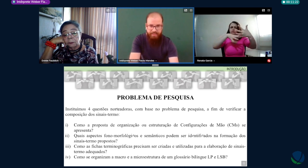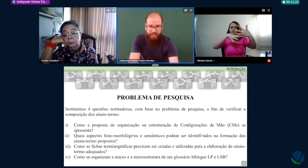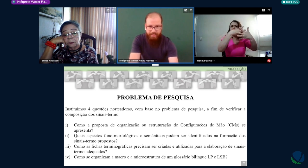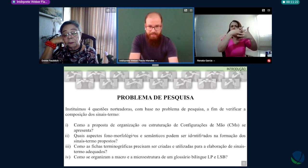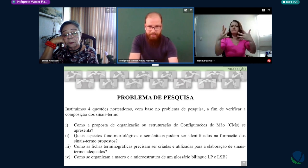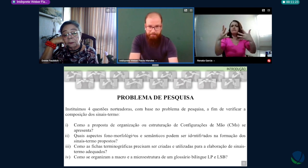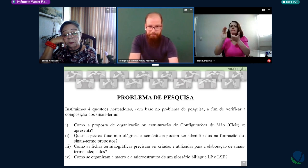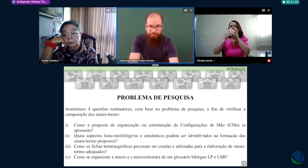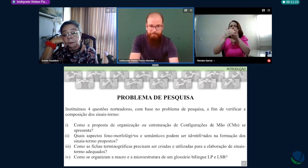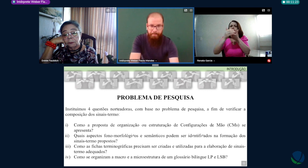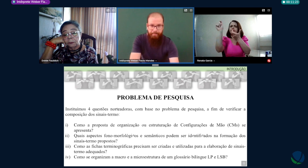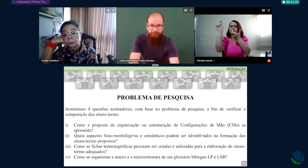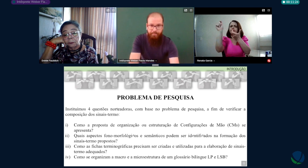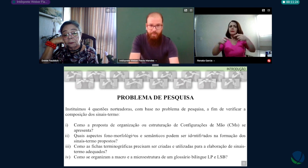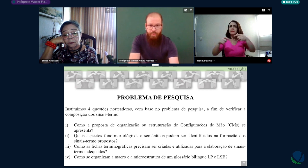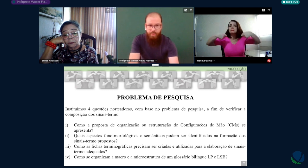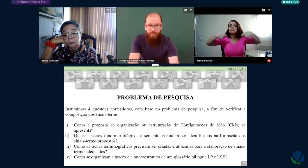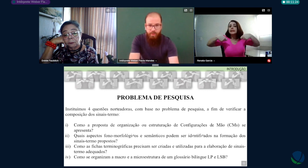formações desses sinais?